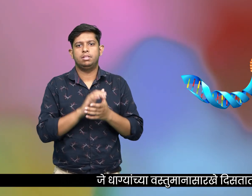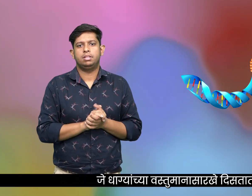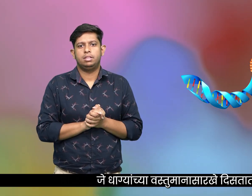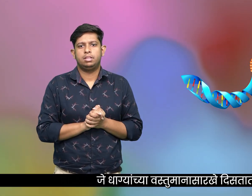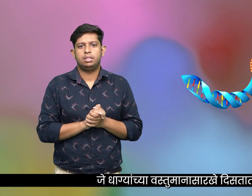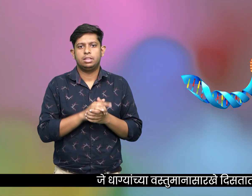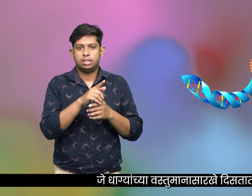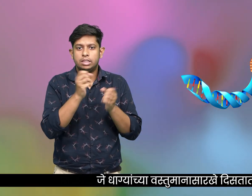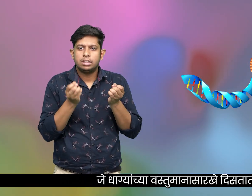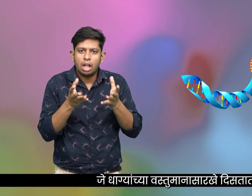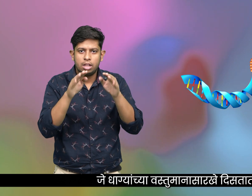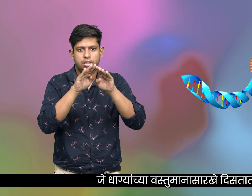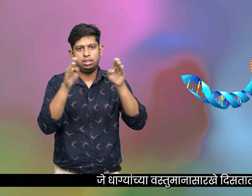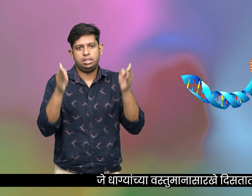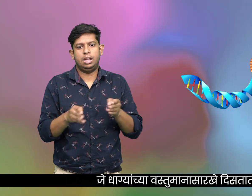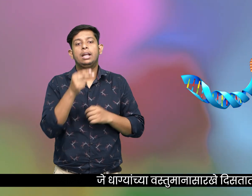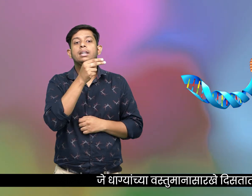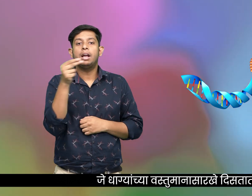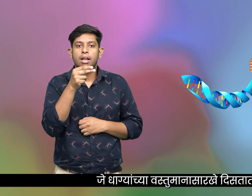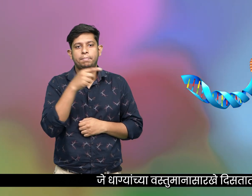ते धाग्यांच्या वस्तुमानासारखे दिसतात